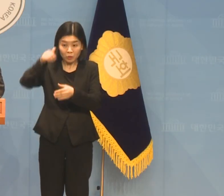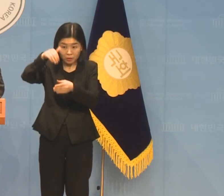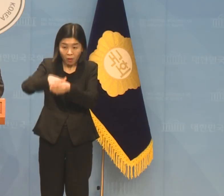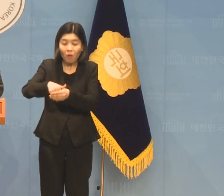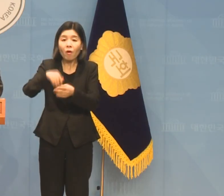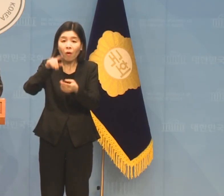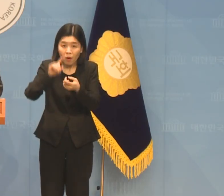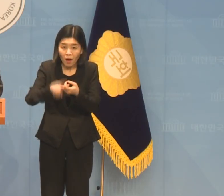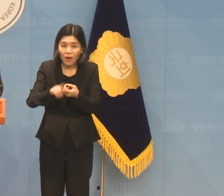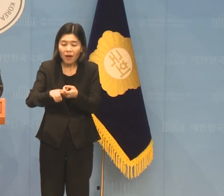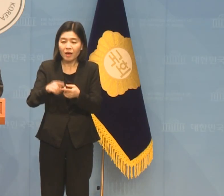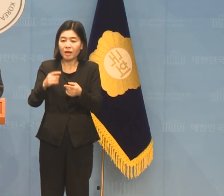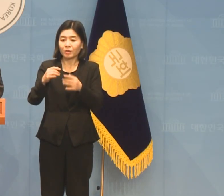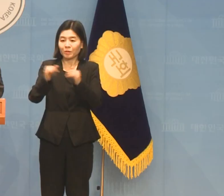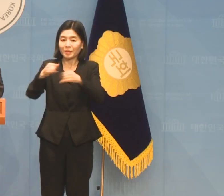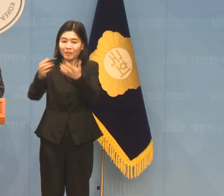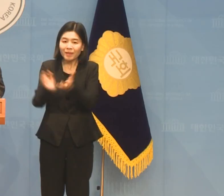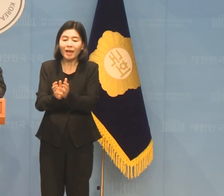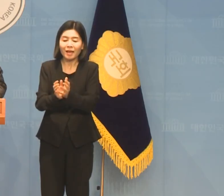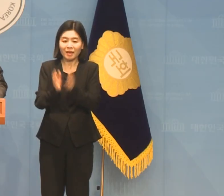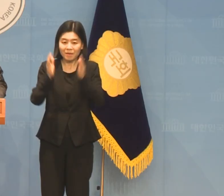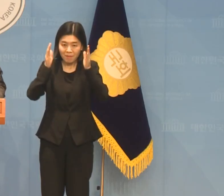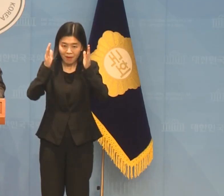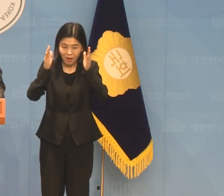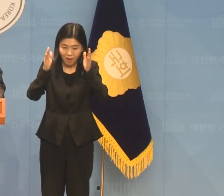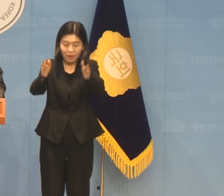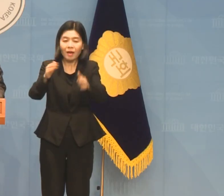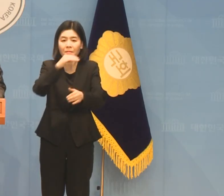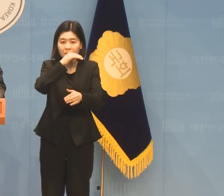당이 바른 방향성을 잡고